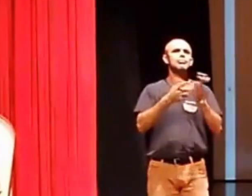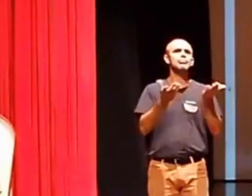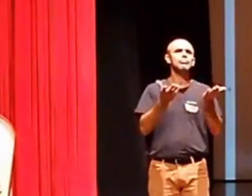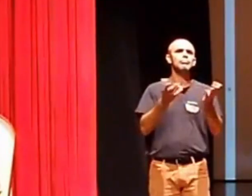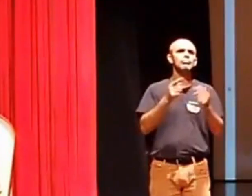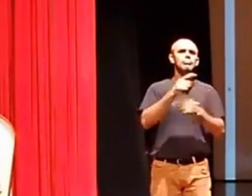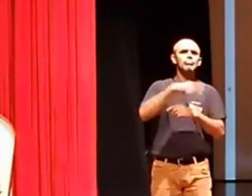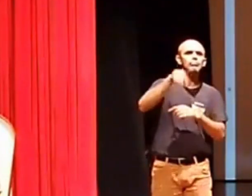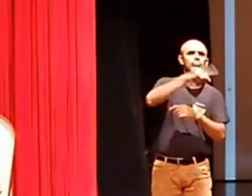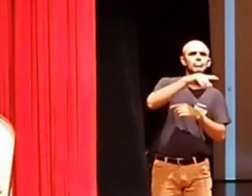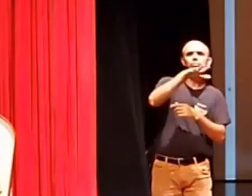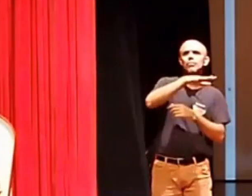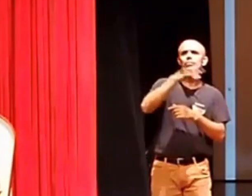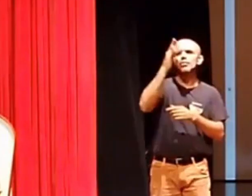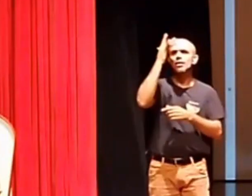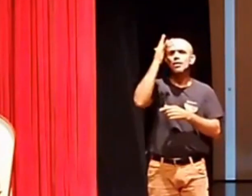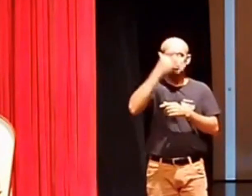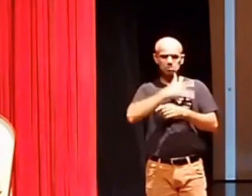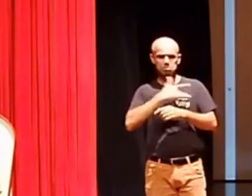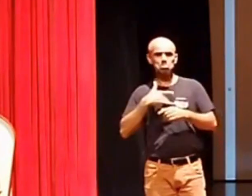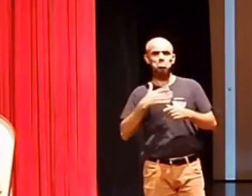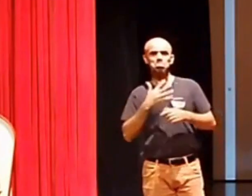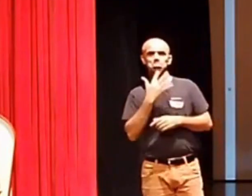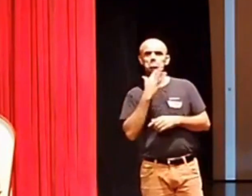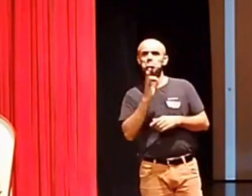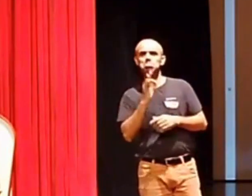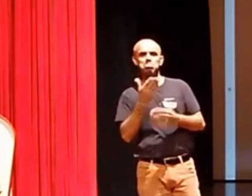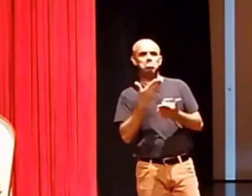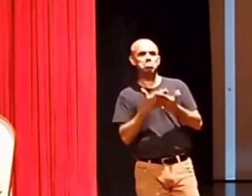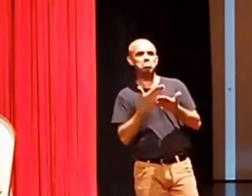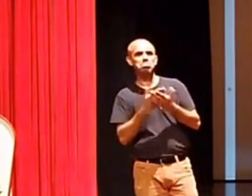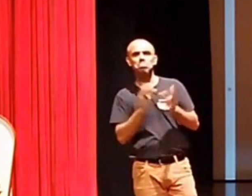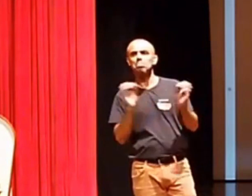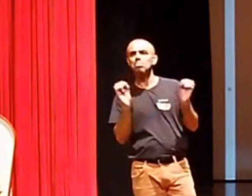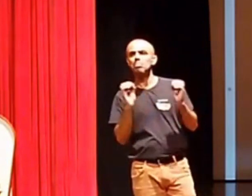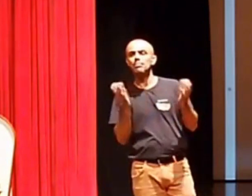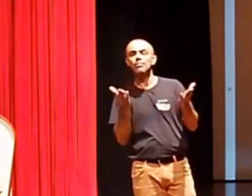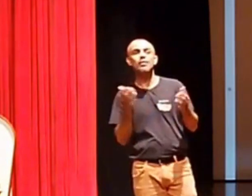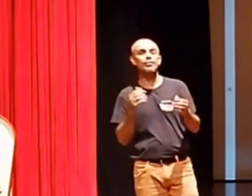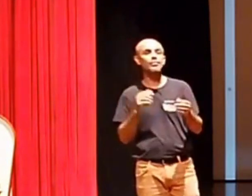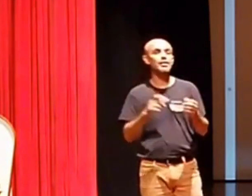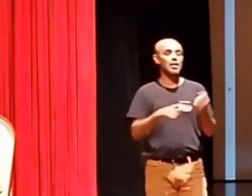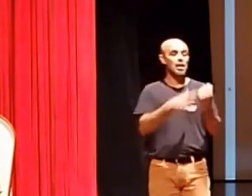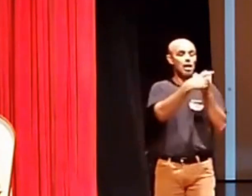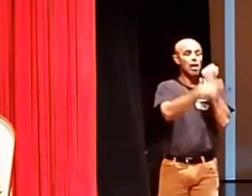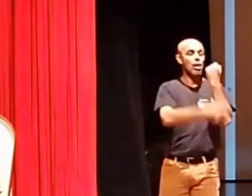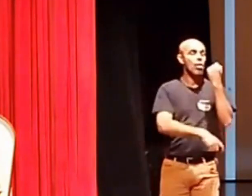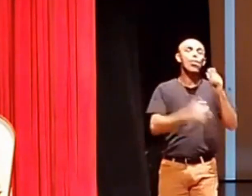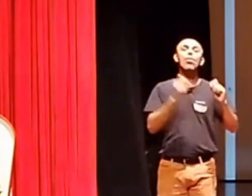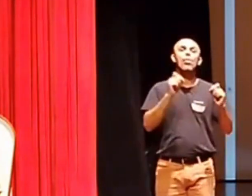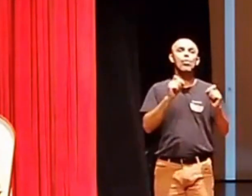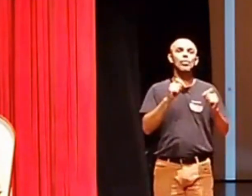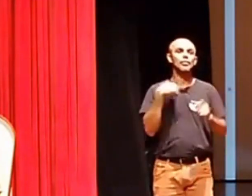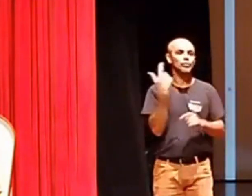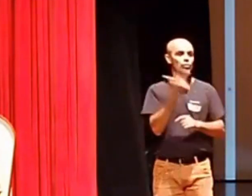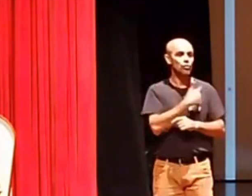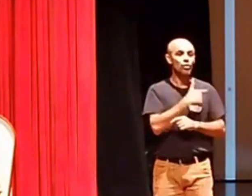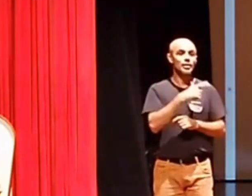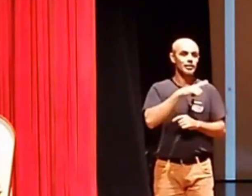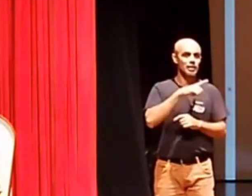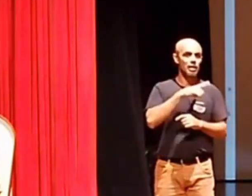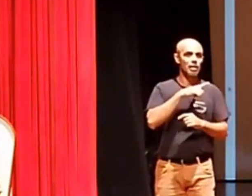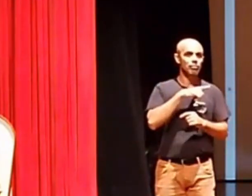para quem não é da área da saúde, para quem não é estudante, né? Condição por quê? Porque quando nós